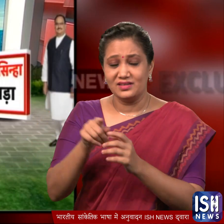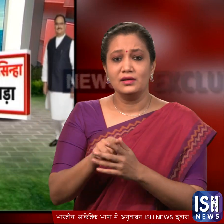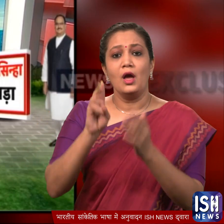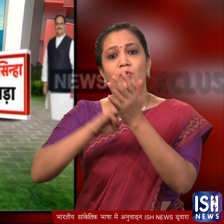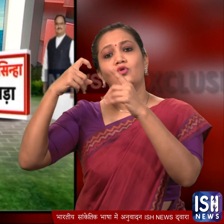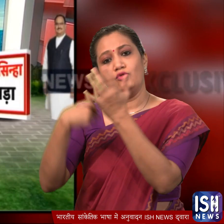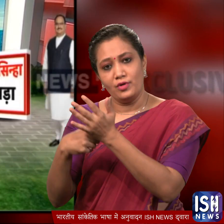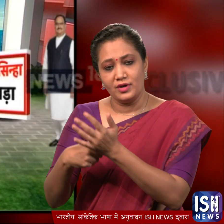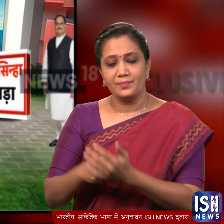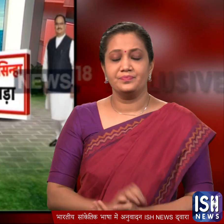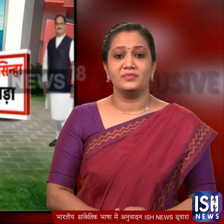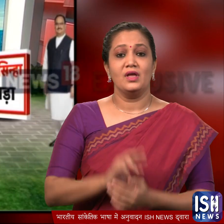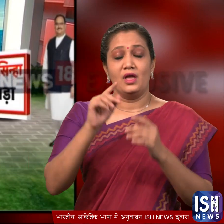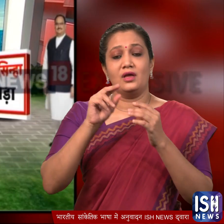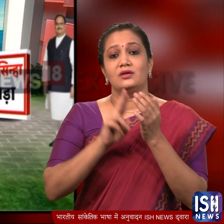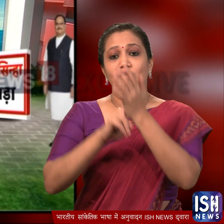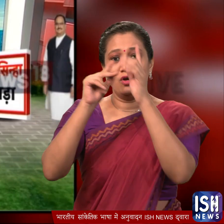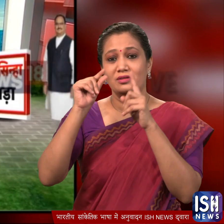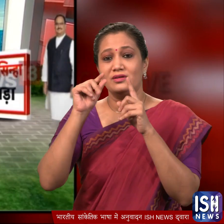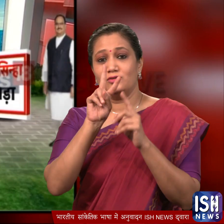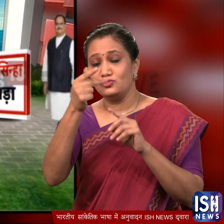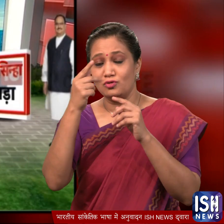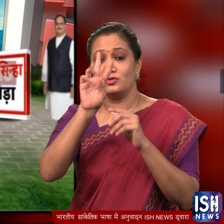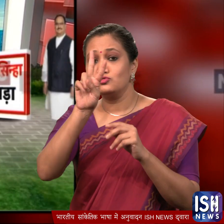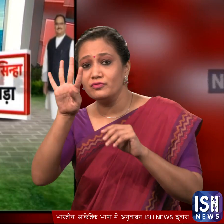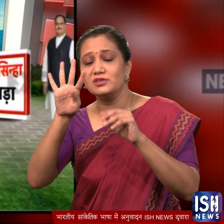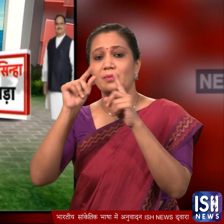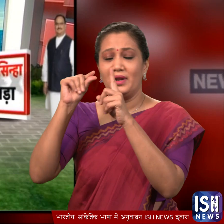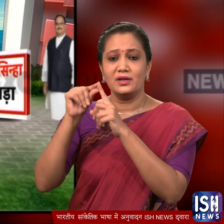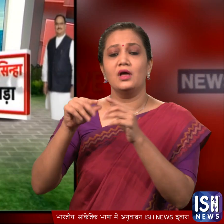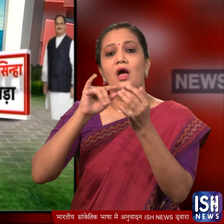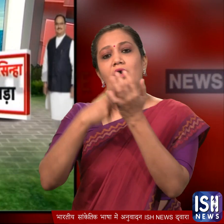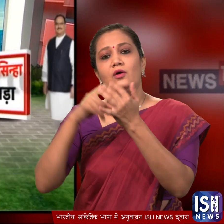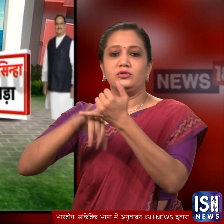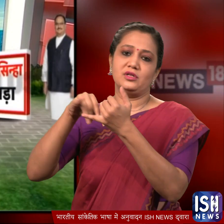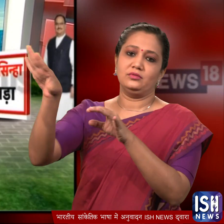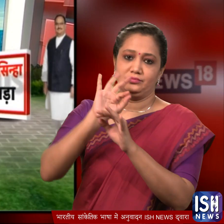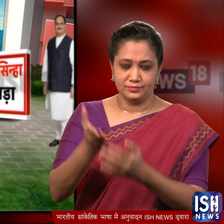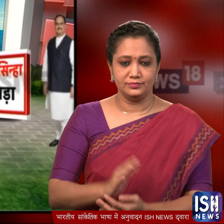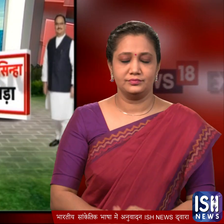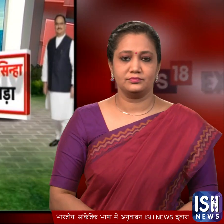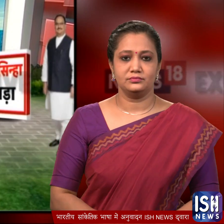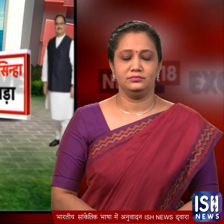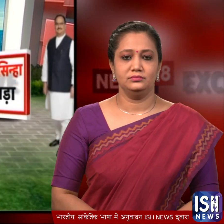से मुकुल रॉय और उत्तर 24 परगना की हावड़ा सीट से राहुल सिन्हा को प्रत्याशी बनाया गया।